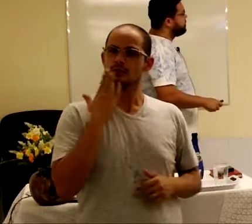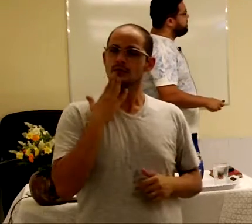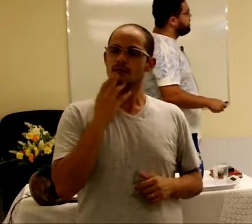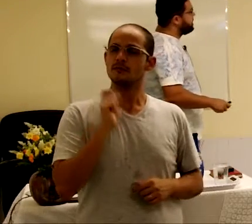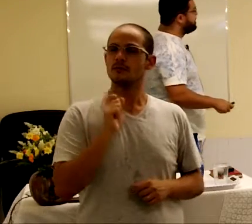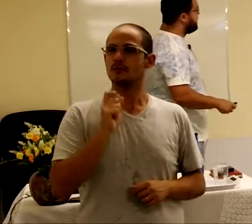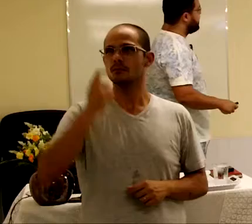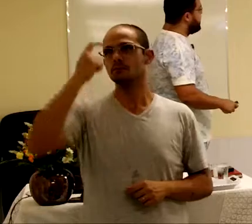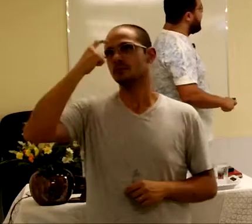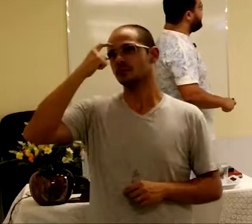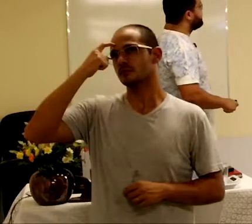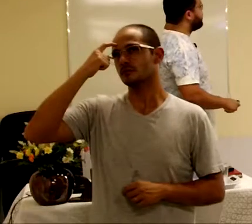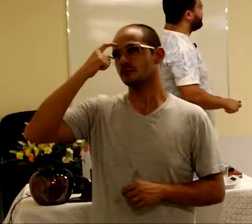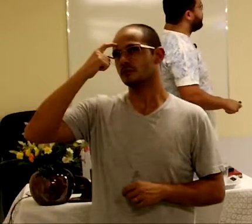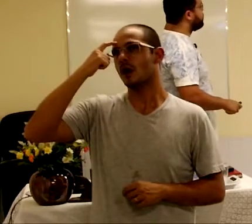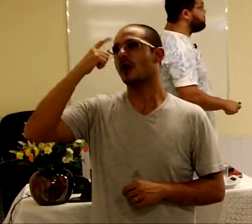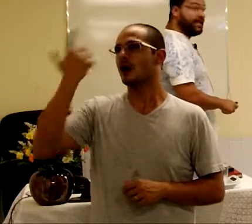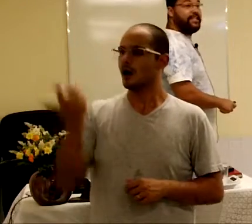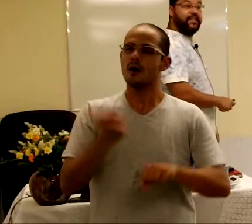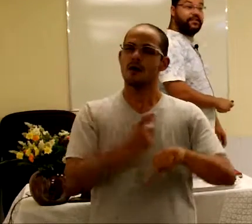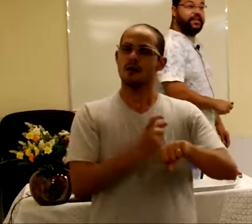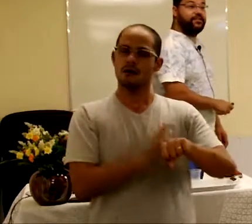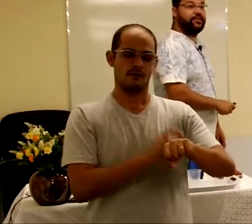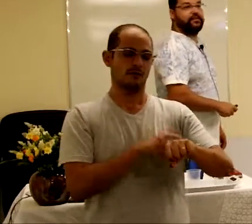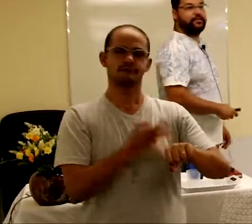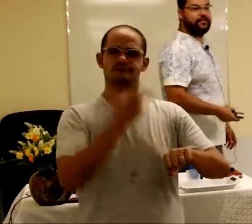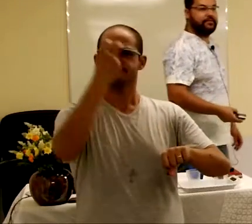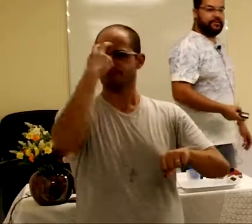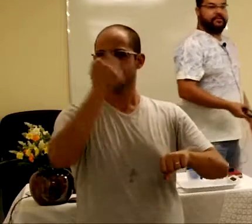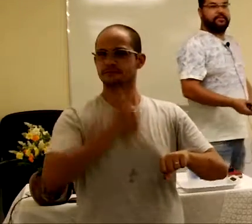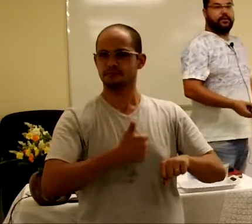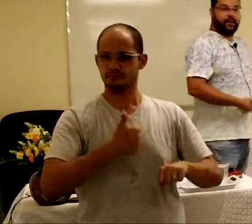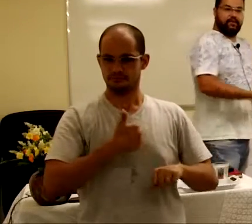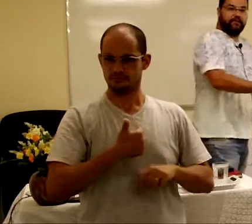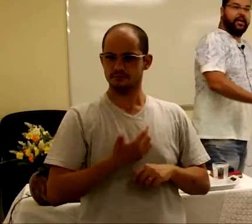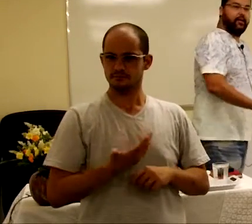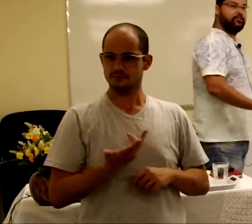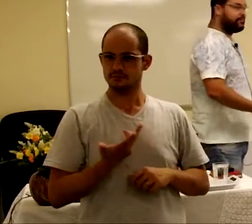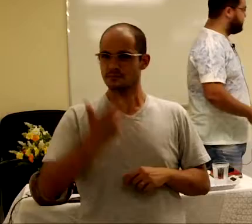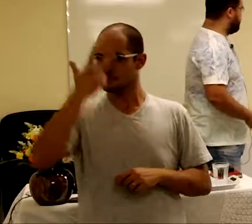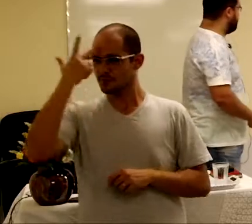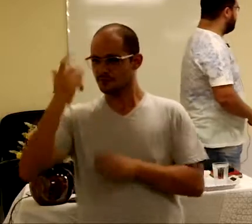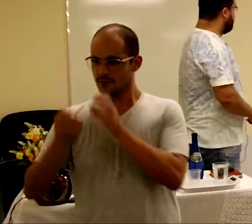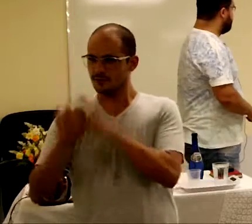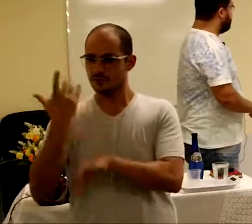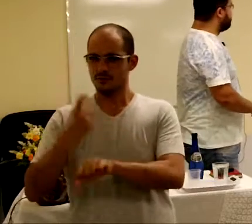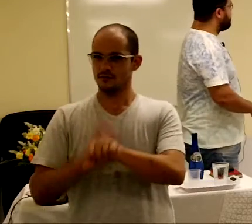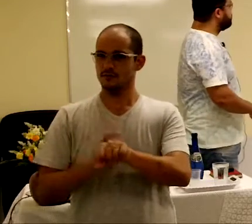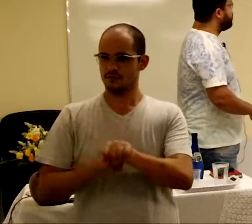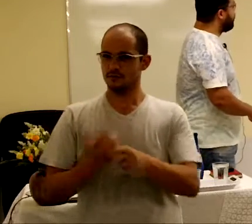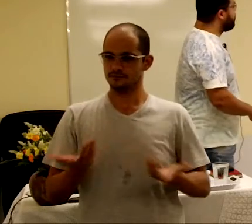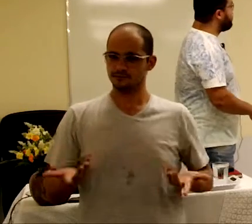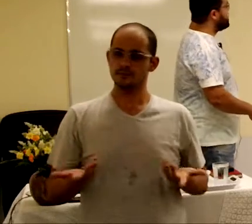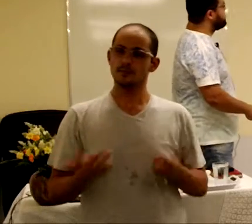terá vindo à mente dizer, aí está um relógio bem inteligente. Alguém fez o relógio. Né? Outro